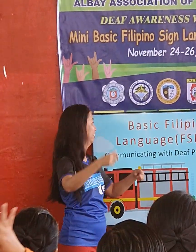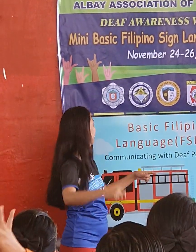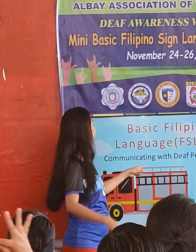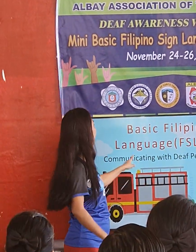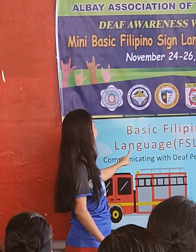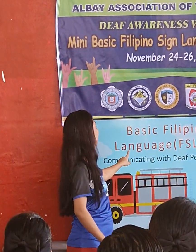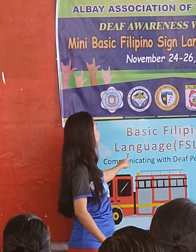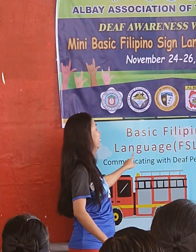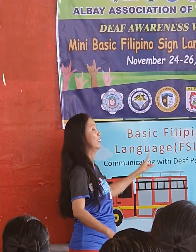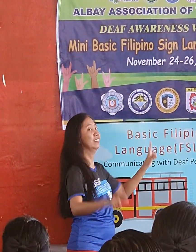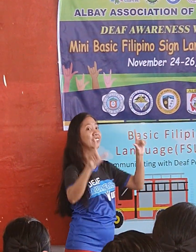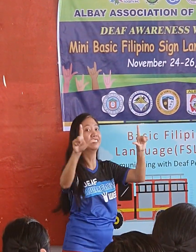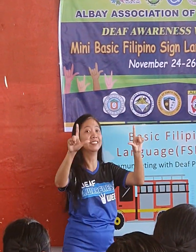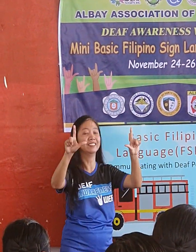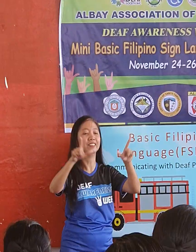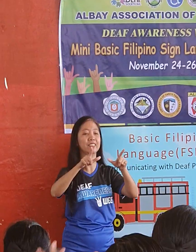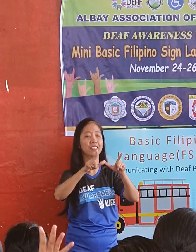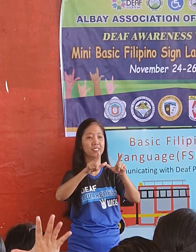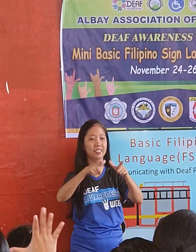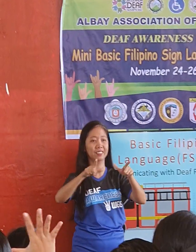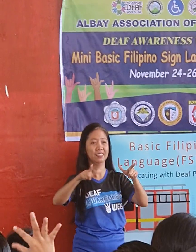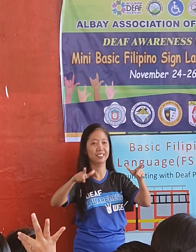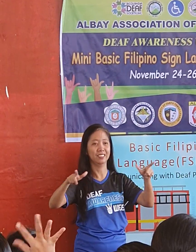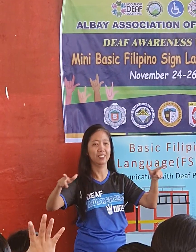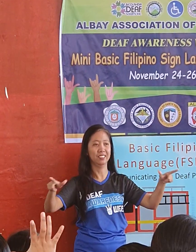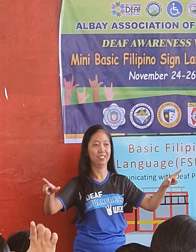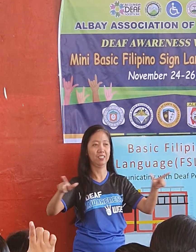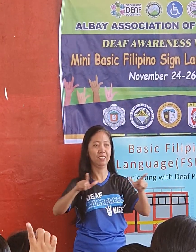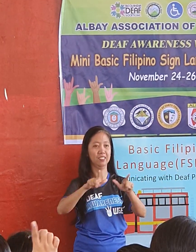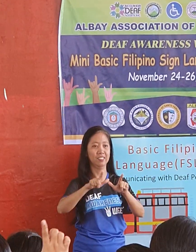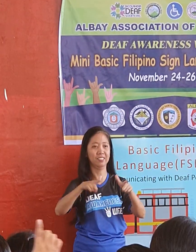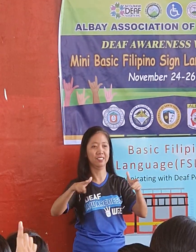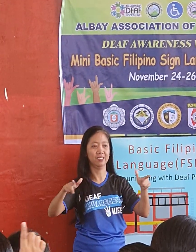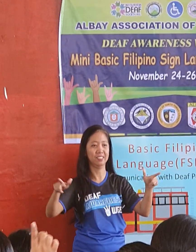Okay. Language, dalawang letter L.